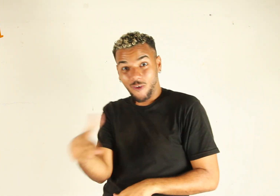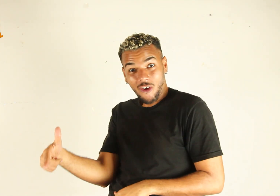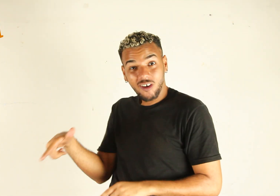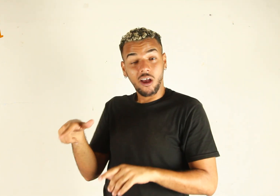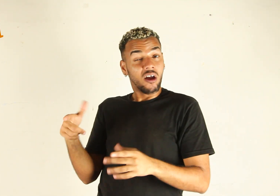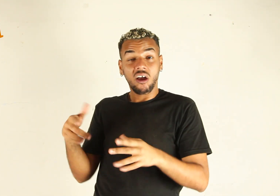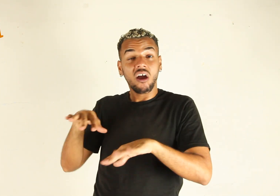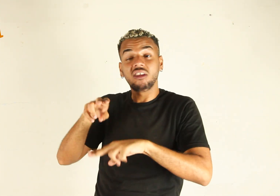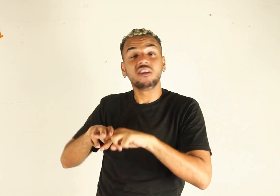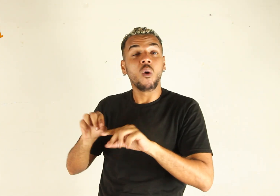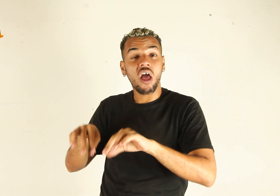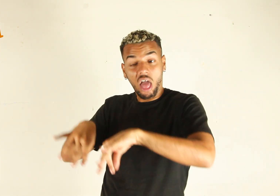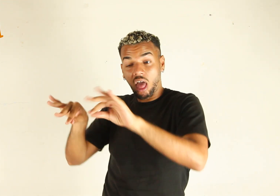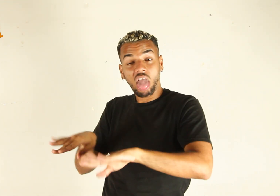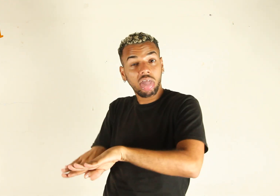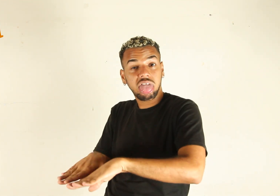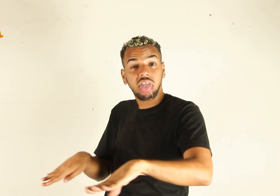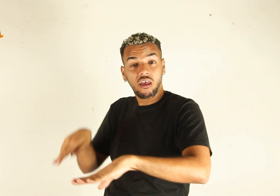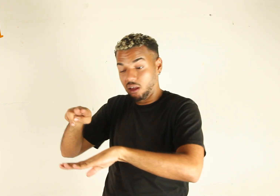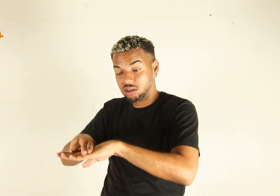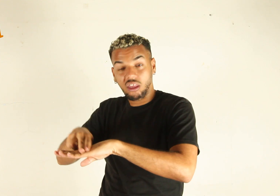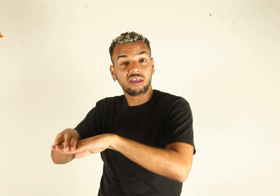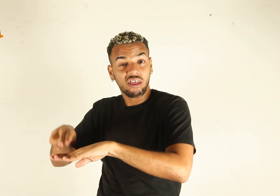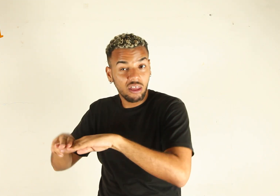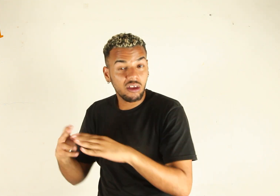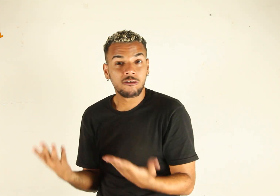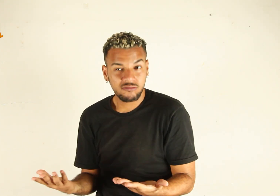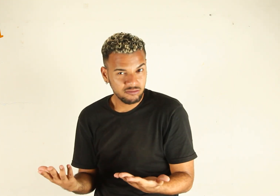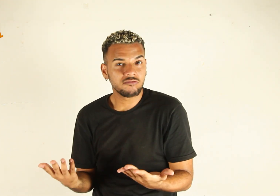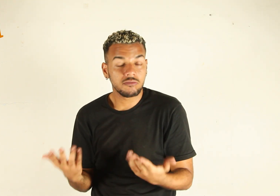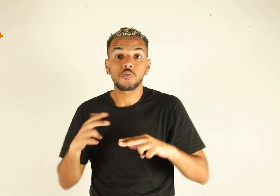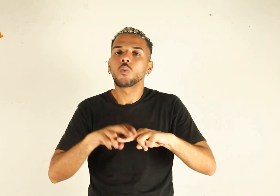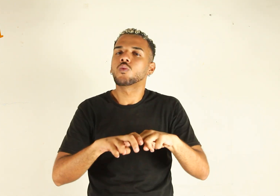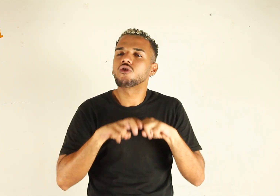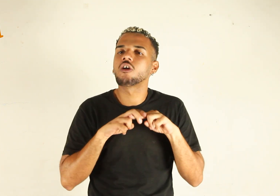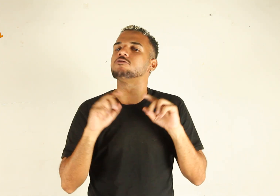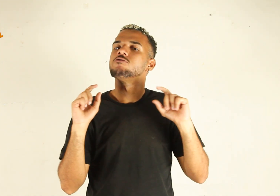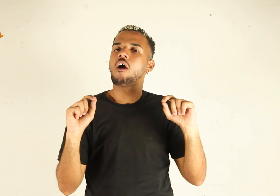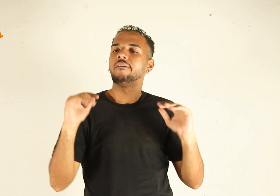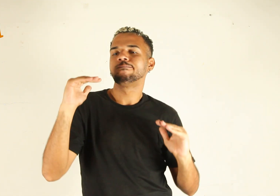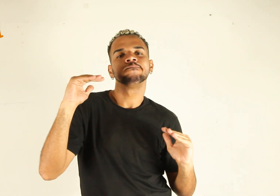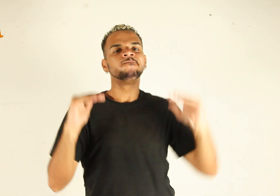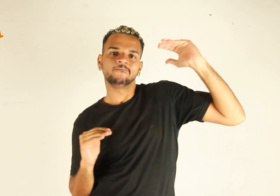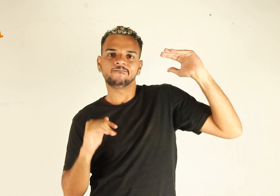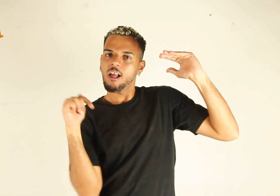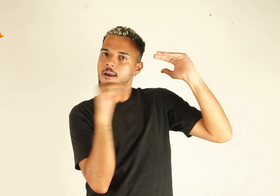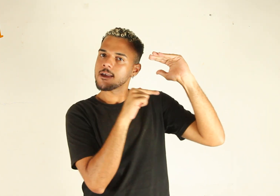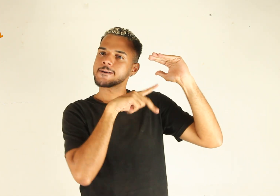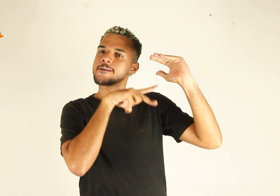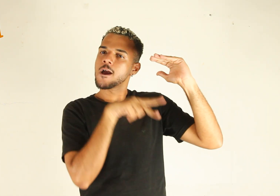Aí, ela fez um sinal para uma criada, que imediatamente assumiu a posição de cadeira humana e se apoiou com